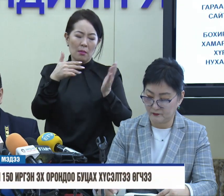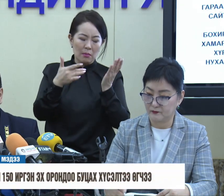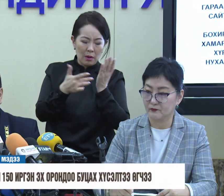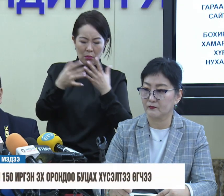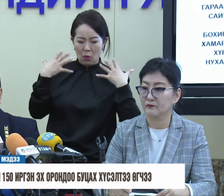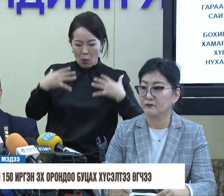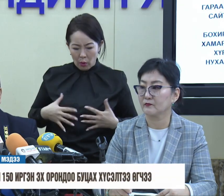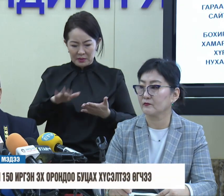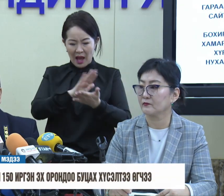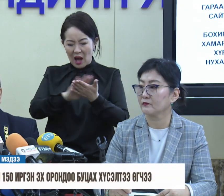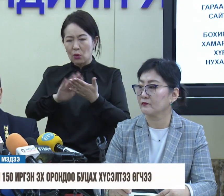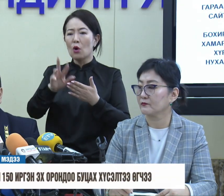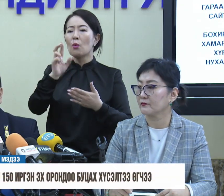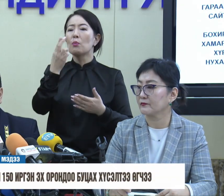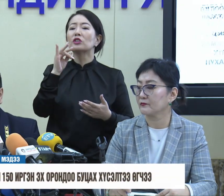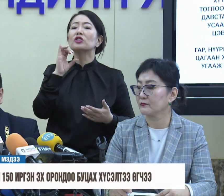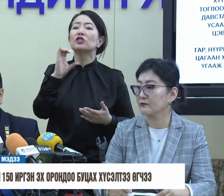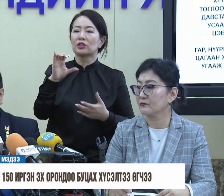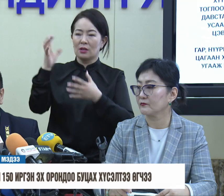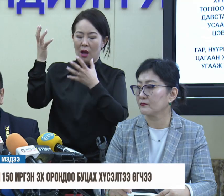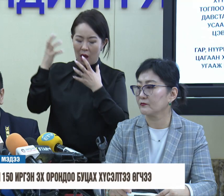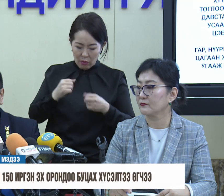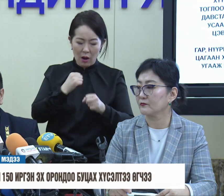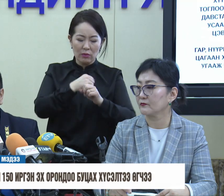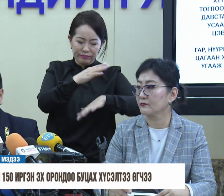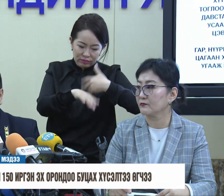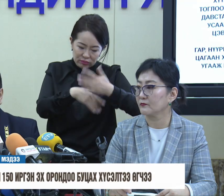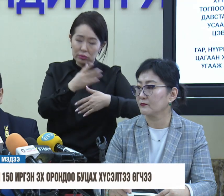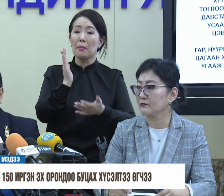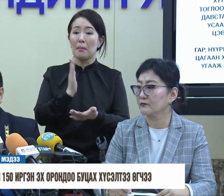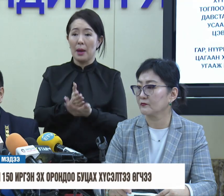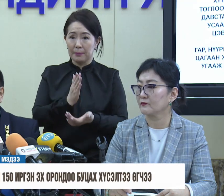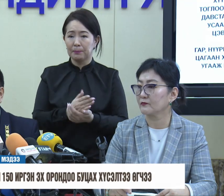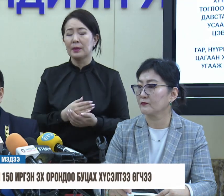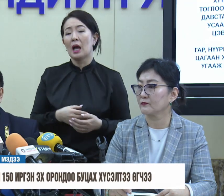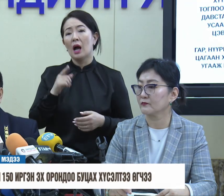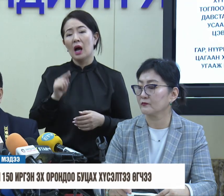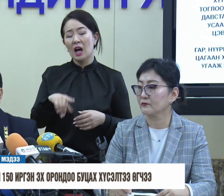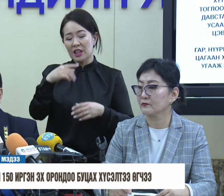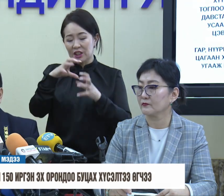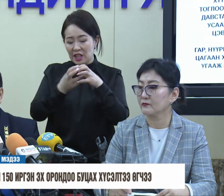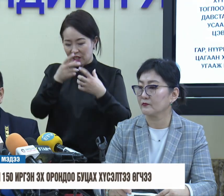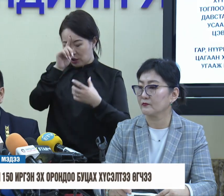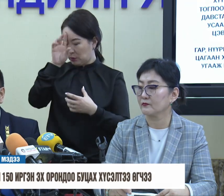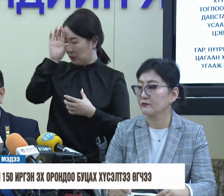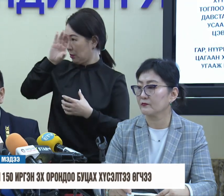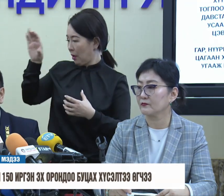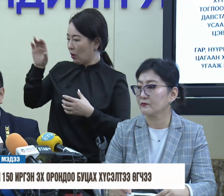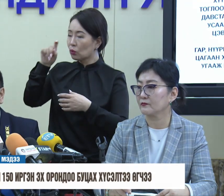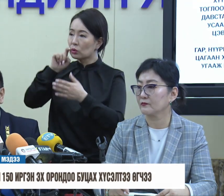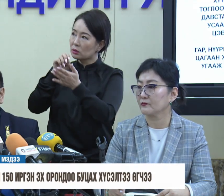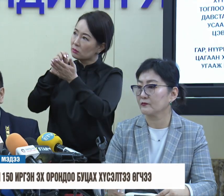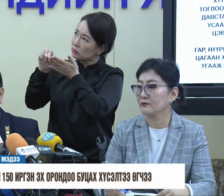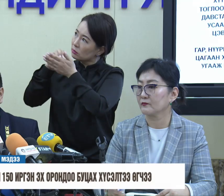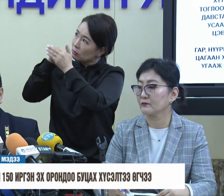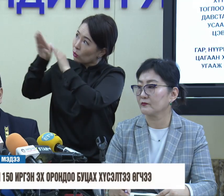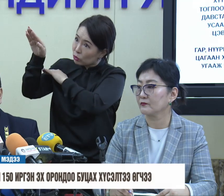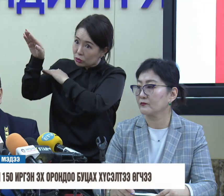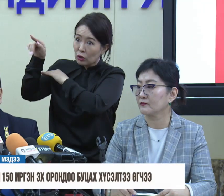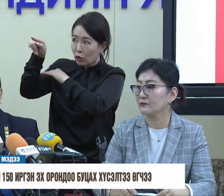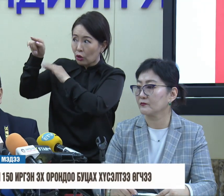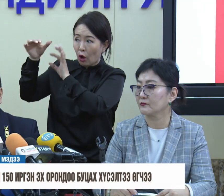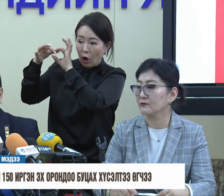хамгаалах болсон ариутгын бодис бол одоо шийдвэрлэж эхнийхээ шатнтаа явж байна. За түүнчлэн дэлхийн эрүүл мэнд байгуул бид нар бас хүнд хүсэл тавьсны дагуу 2